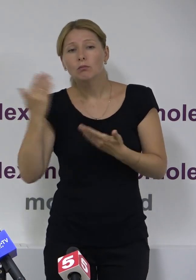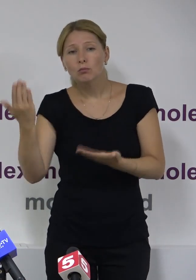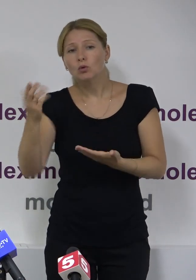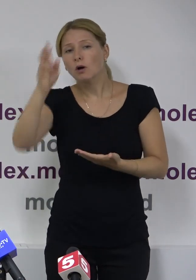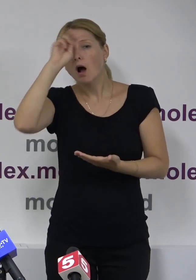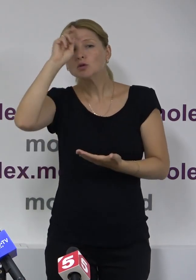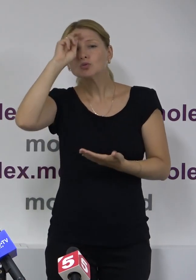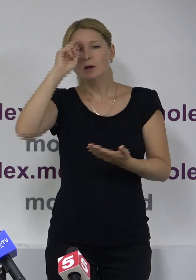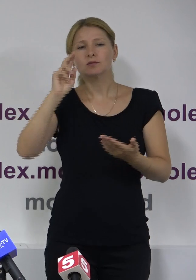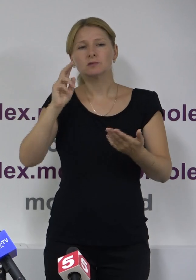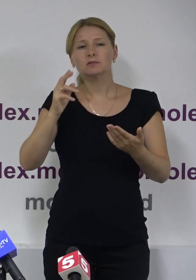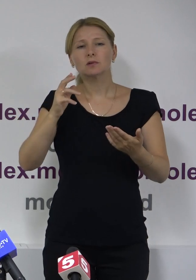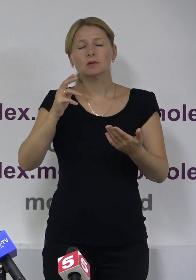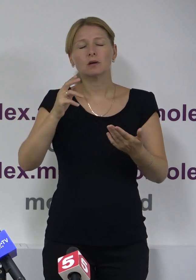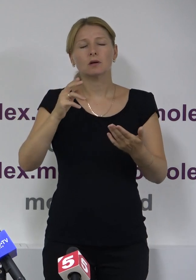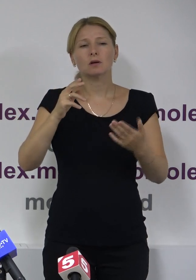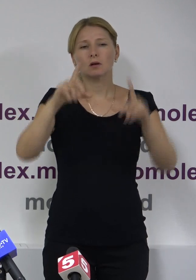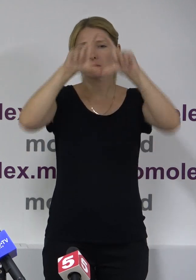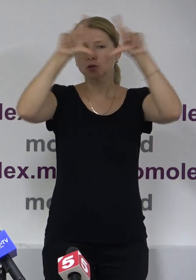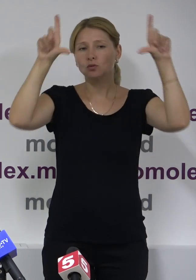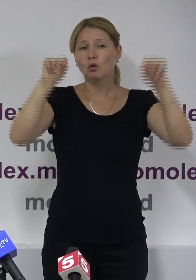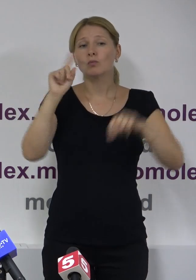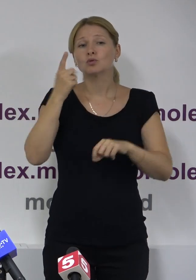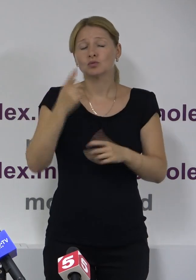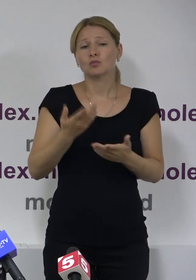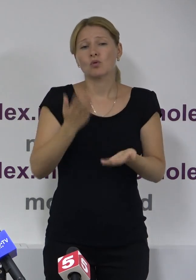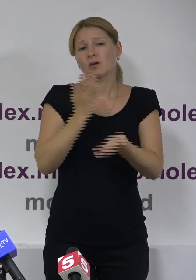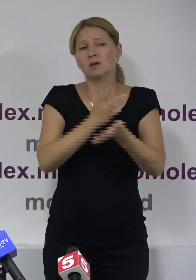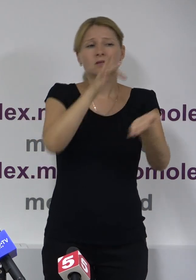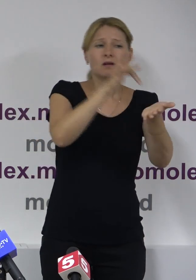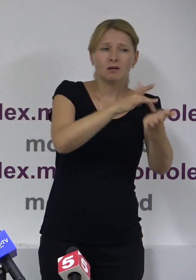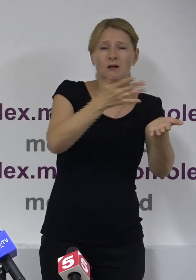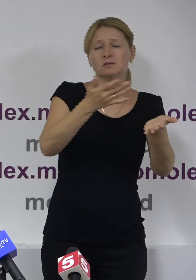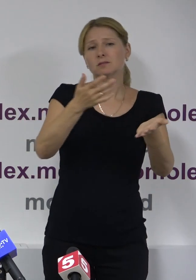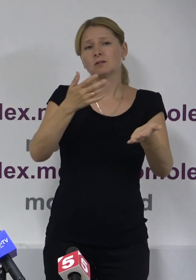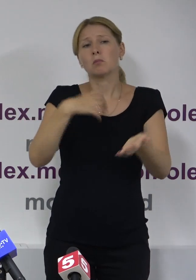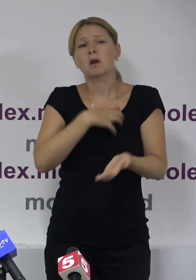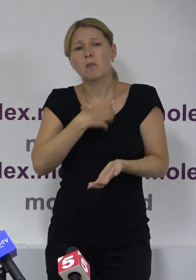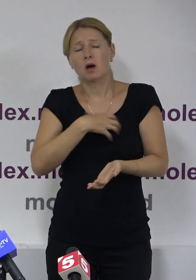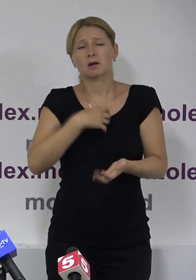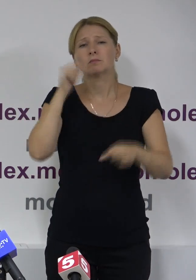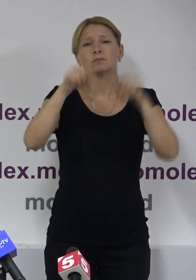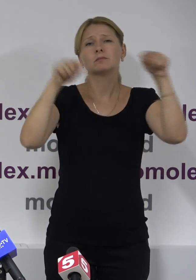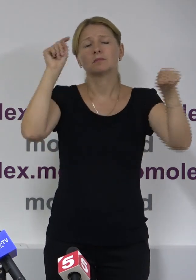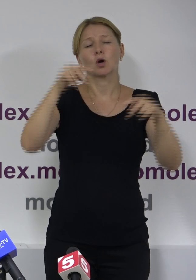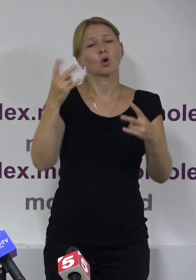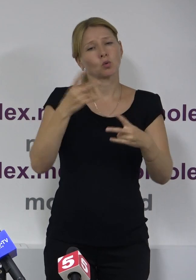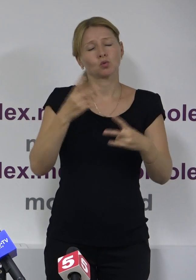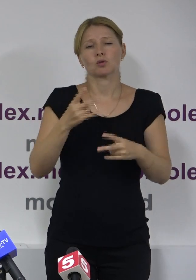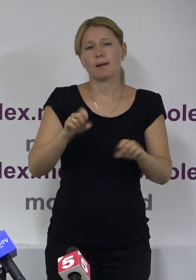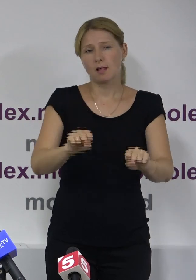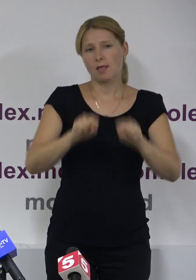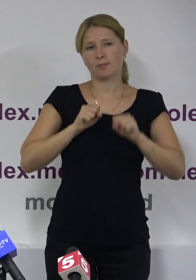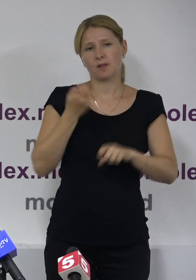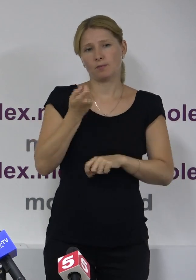instituțiilor publice, să spunem așa, generic, pentru că poate fi vorba și de cele centrale și locale, ar trebui să fie una mai reținută. În acest